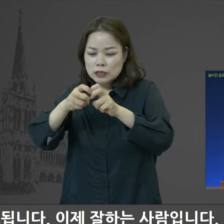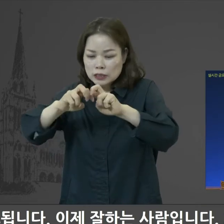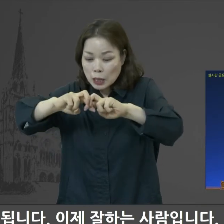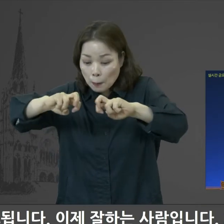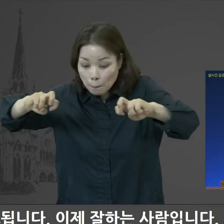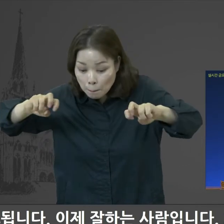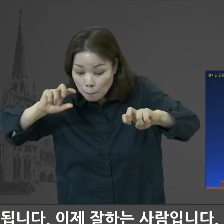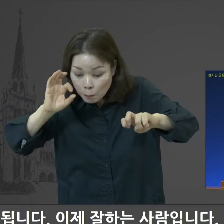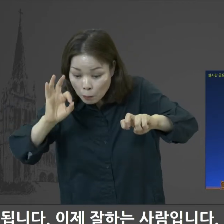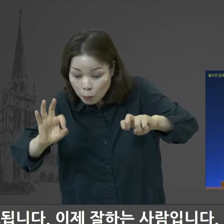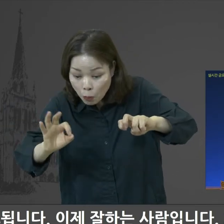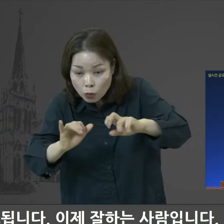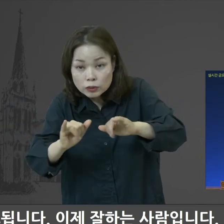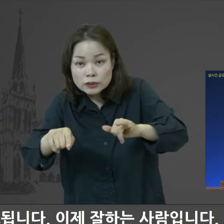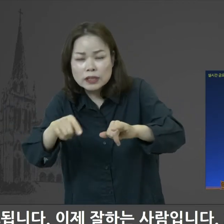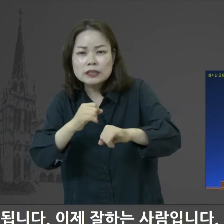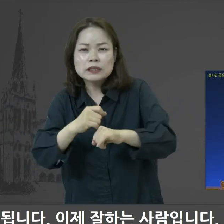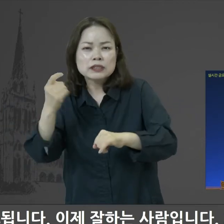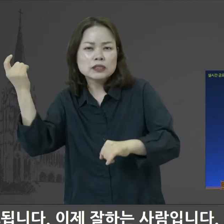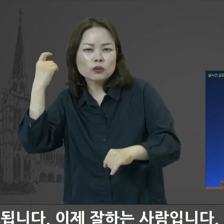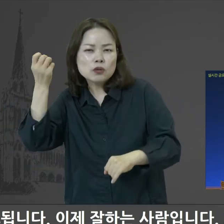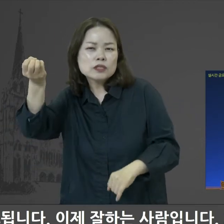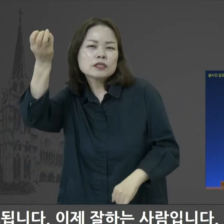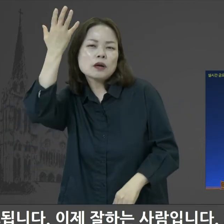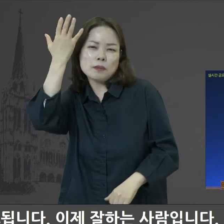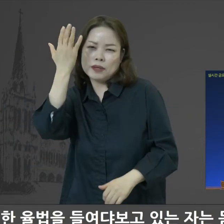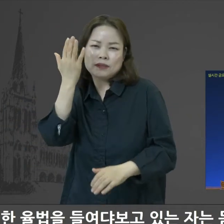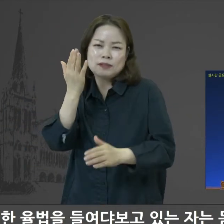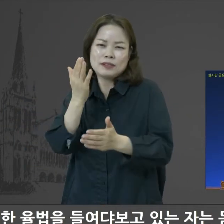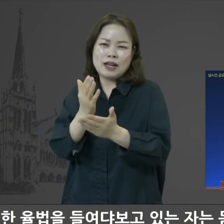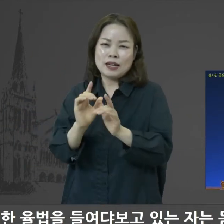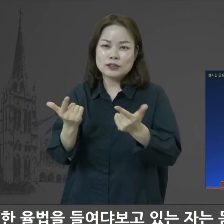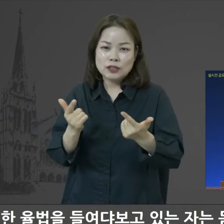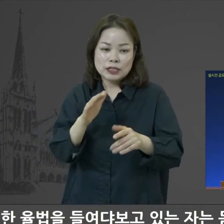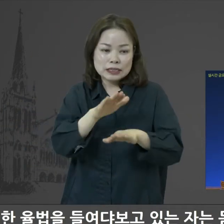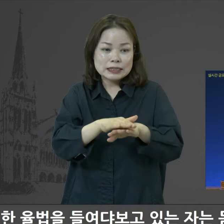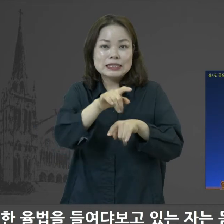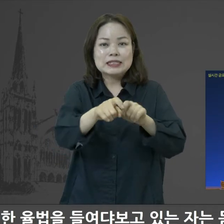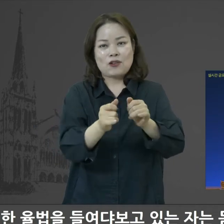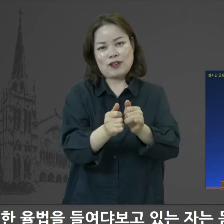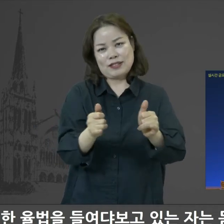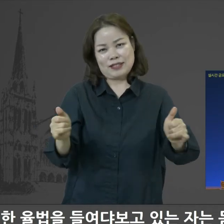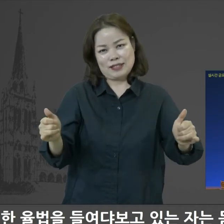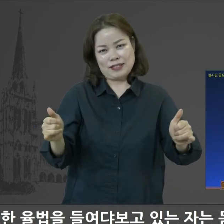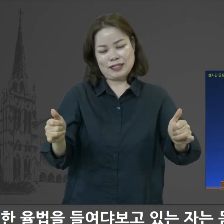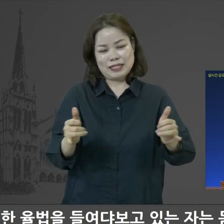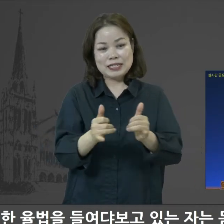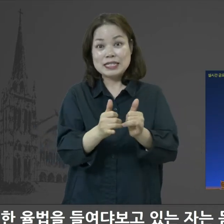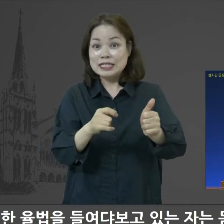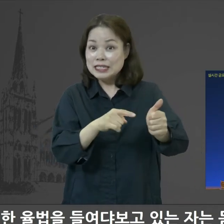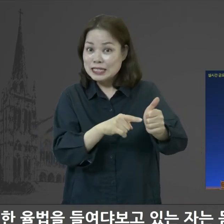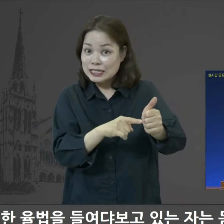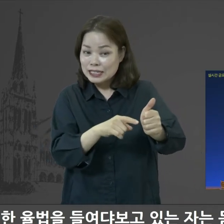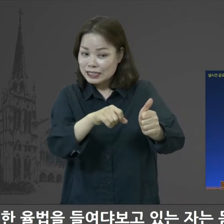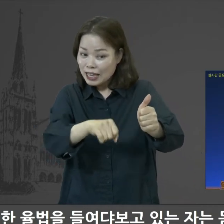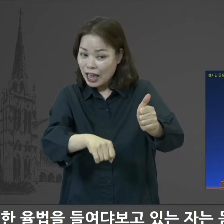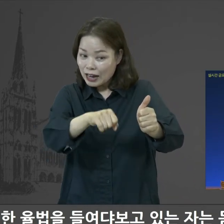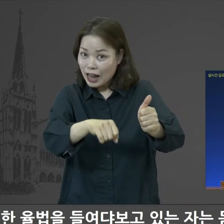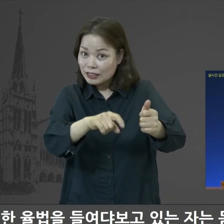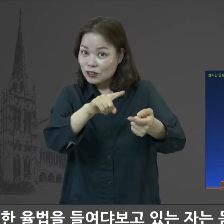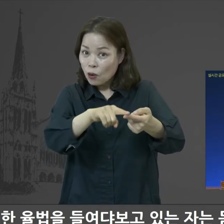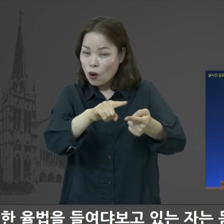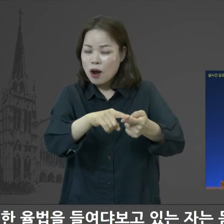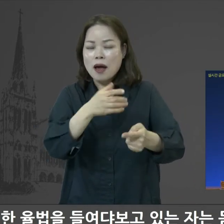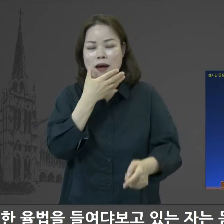있는 자는 듣고 잊어버리는 자가 아니요 실천하는 자니 이 사람은 그 행하는